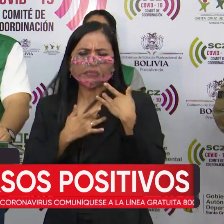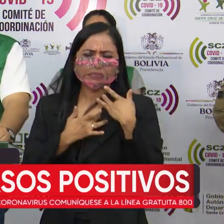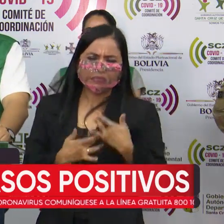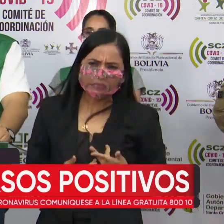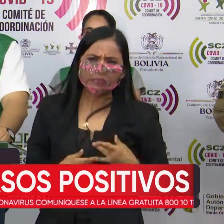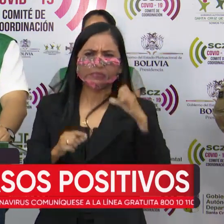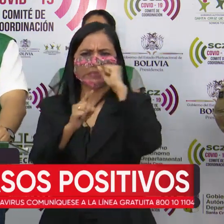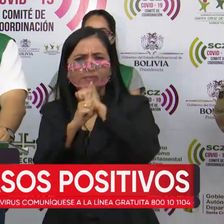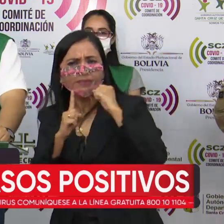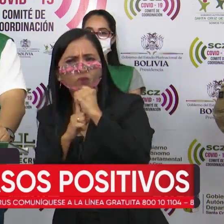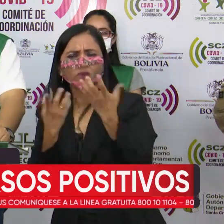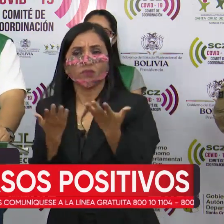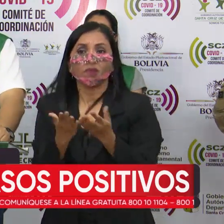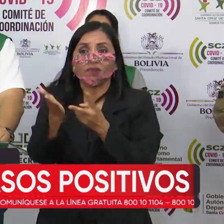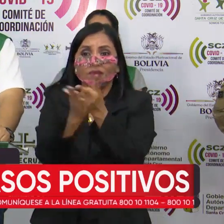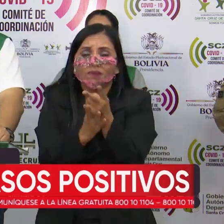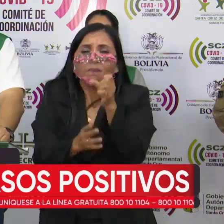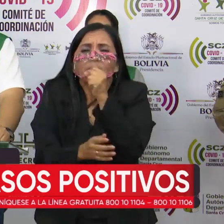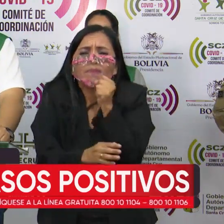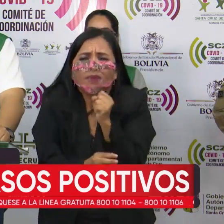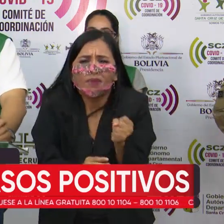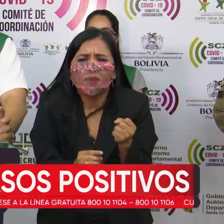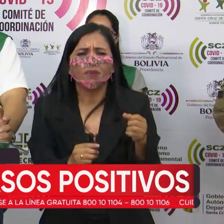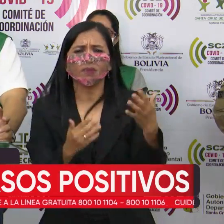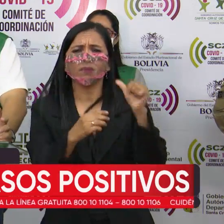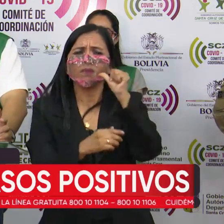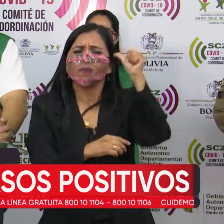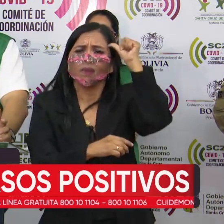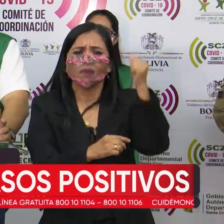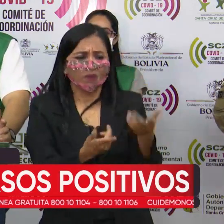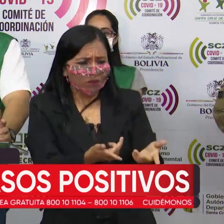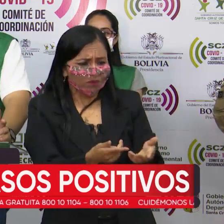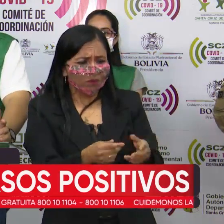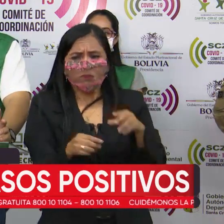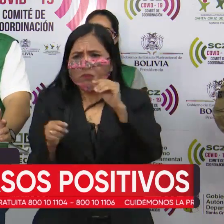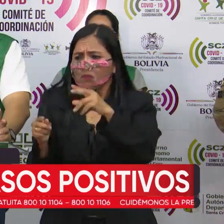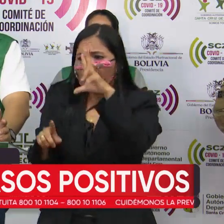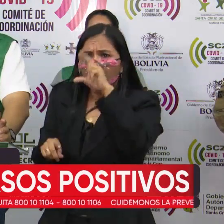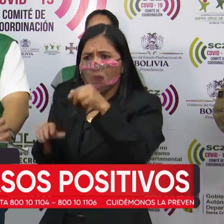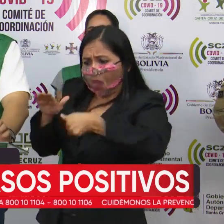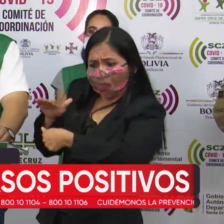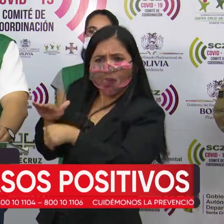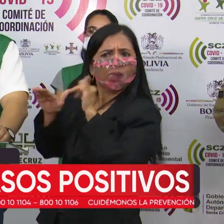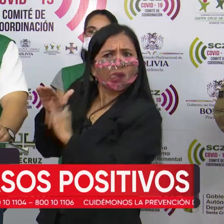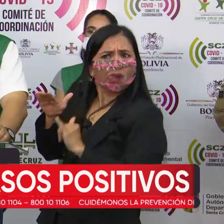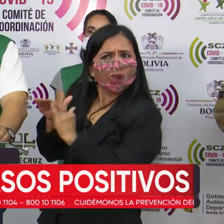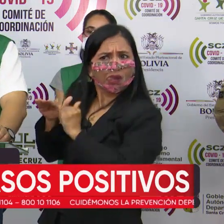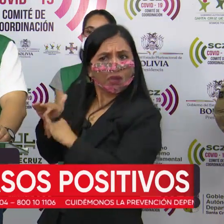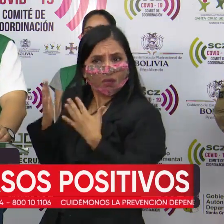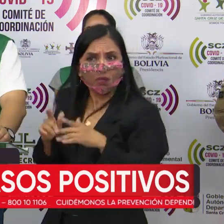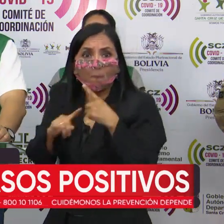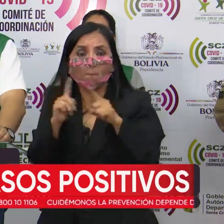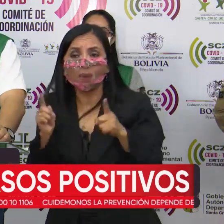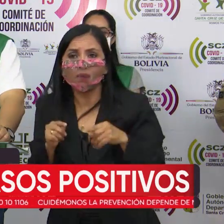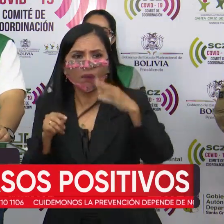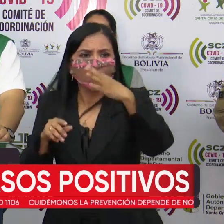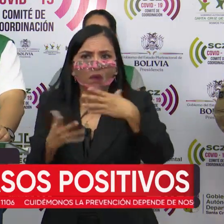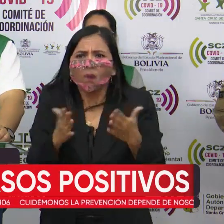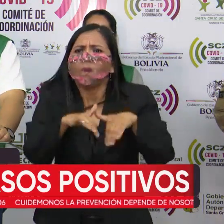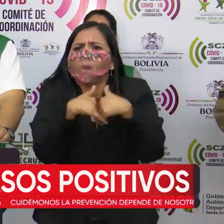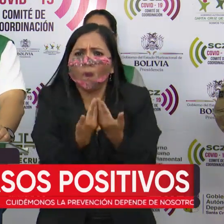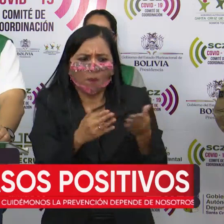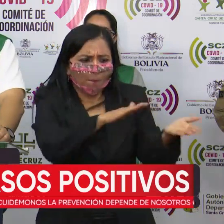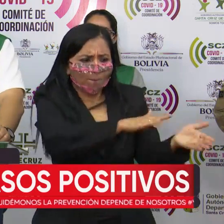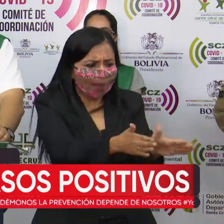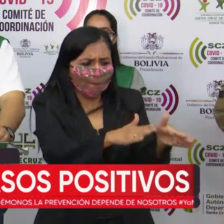consternada esta situación, porque nuestros adultos mayores son los que menos salen, así como los niños. Sin embargo, son los que están